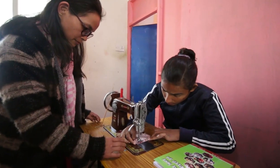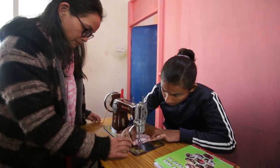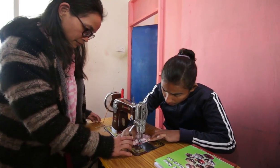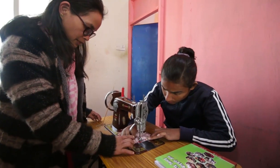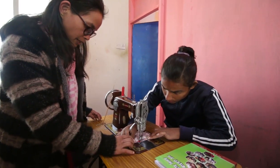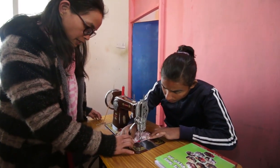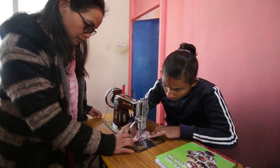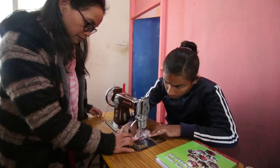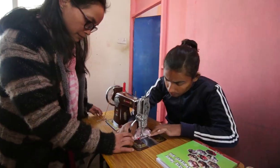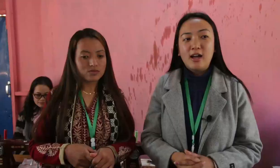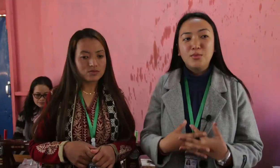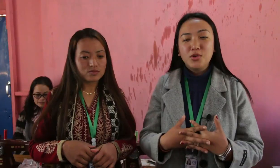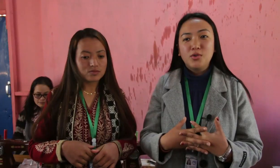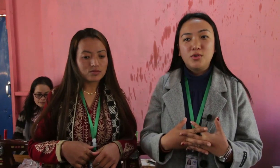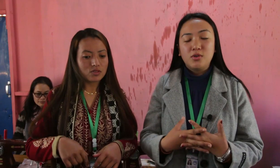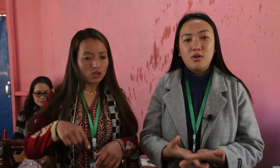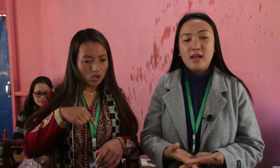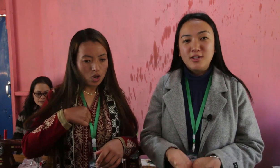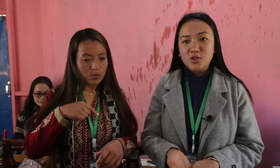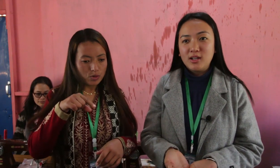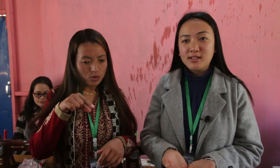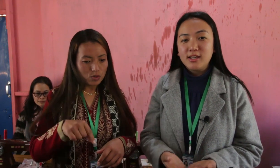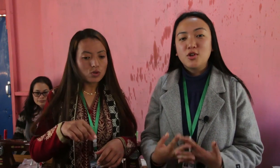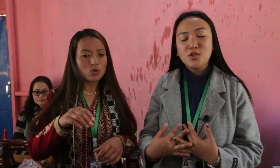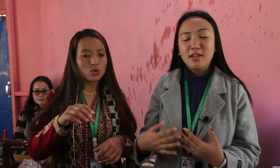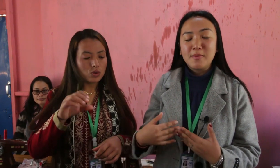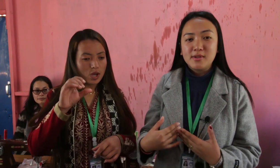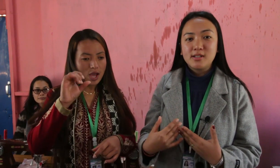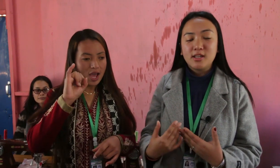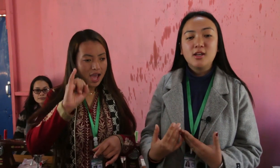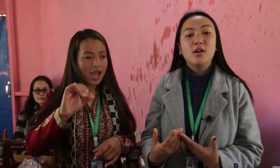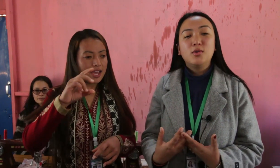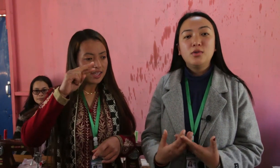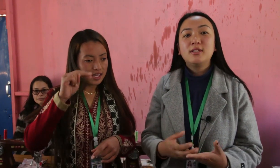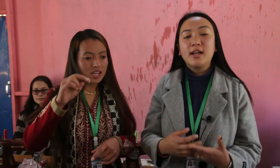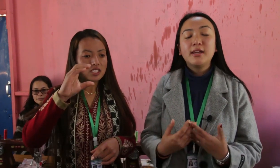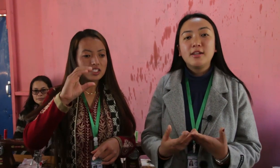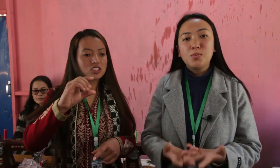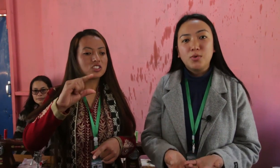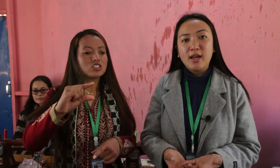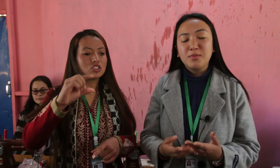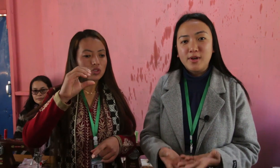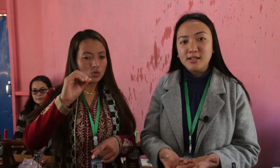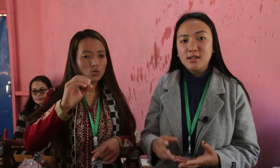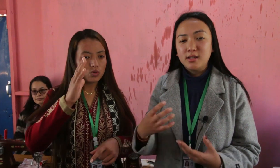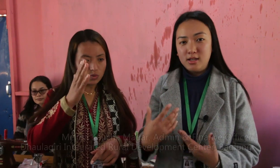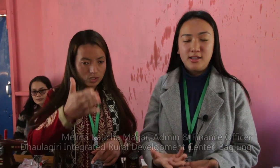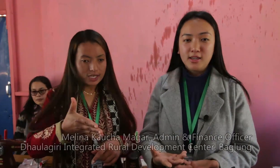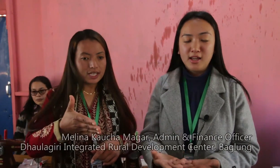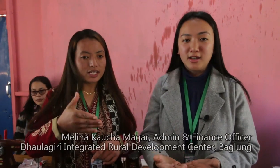खुलाइदिएको छ हाम्रो यो एनजिओले चाहिँ अस्ट्रेलियन एम्बेसीको डाइरेक्ट एड प्रोग्राम